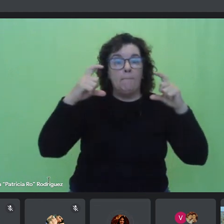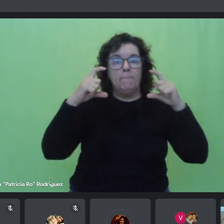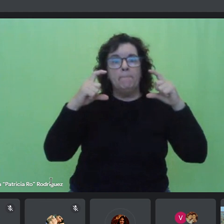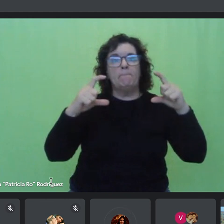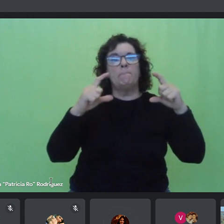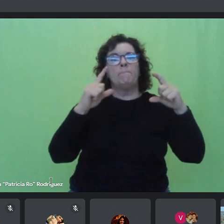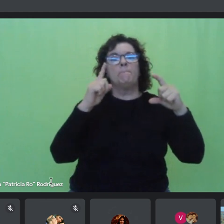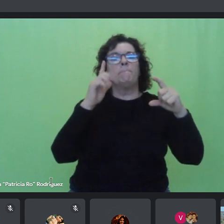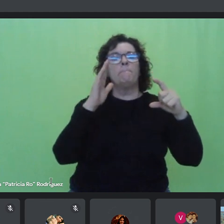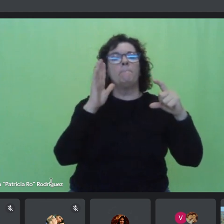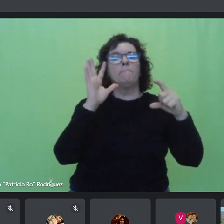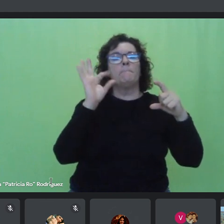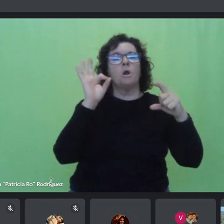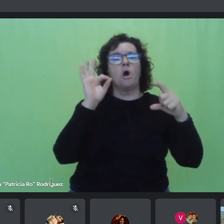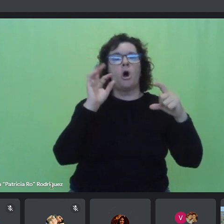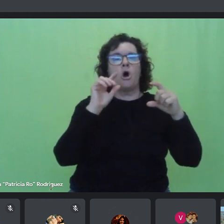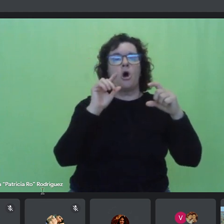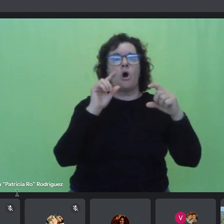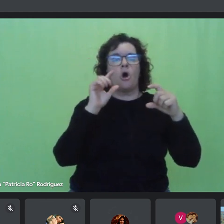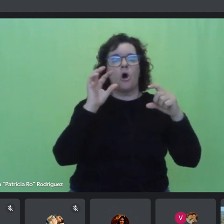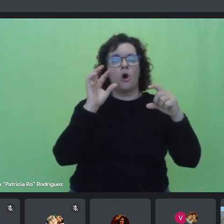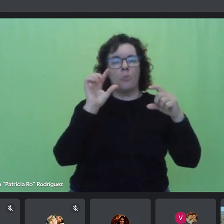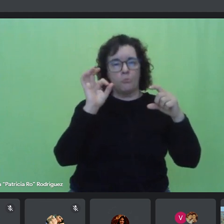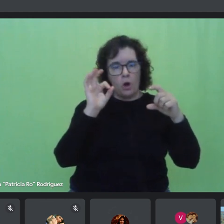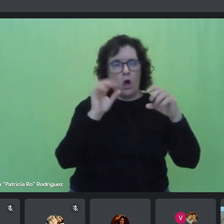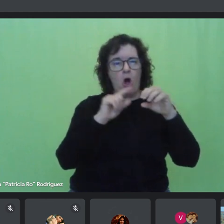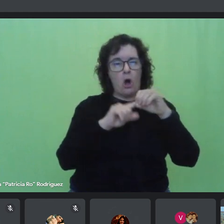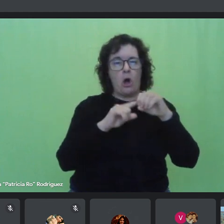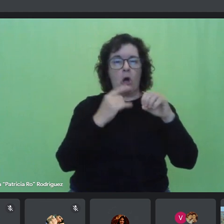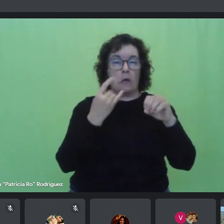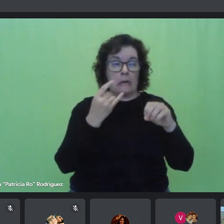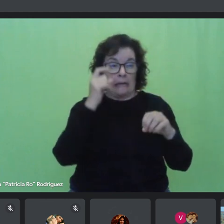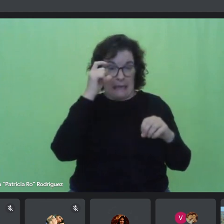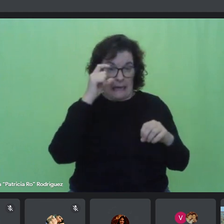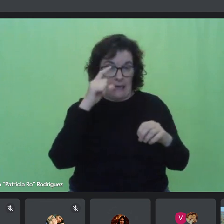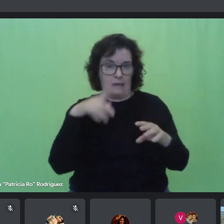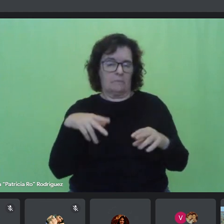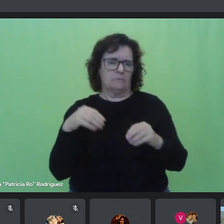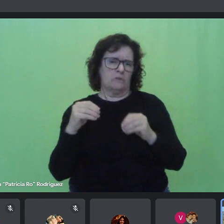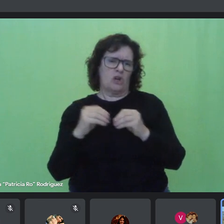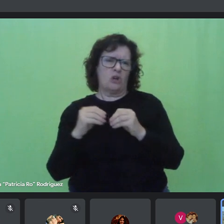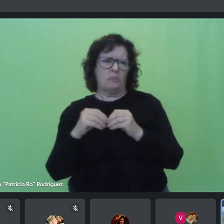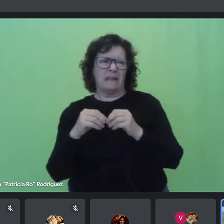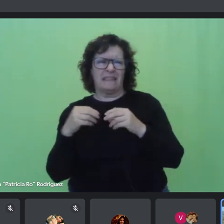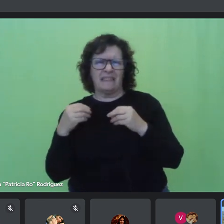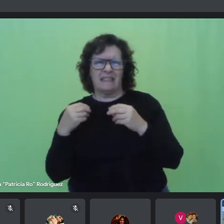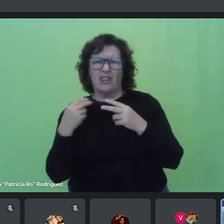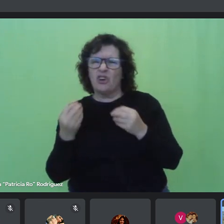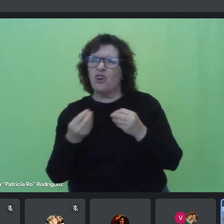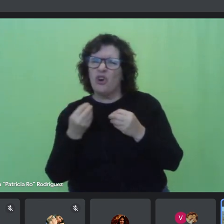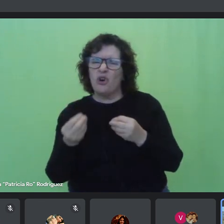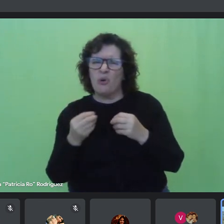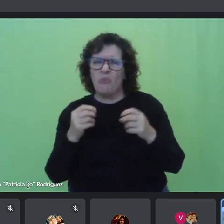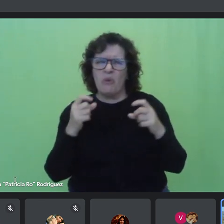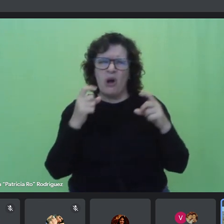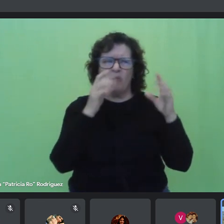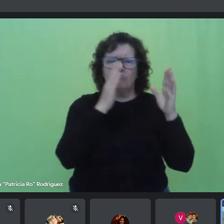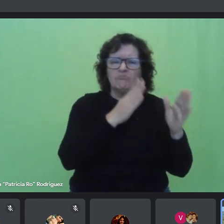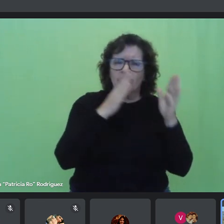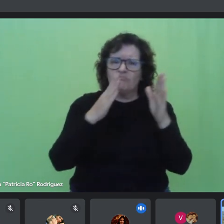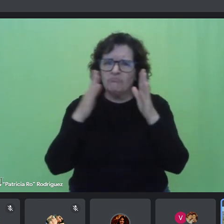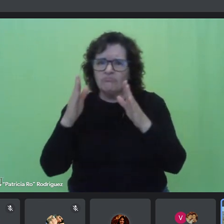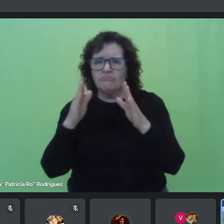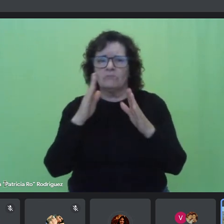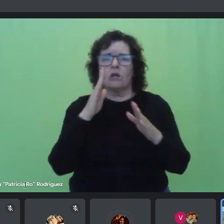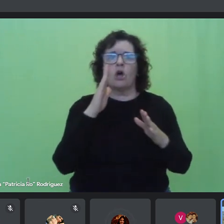Profe, yo todavía no entiendo bien lo de separar en bloques. Me cuesta. Bien, a ver, vamos a tratar de ayudarte.